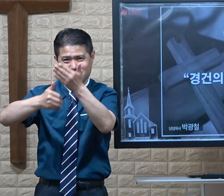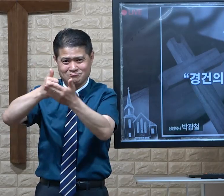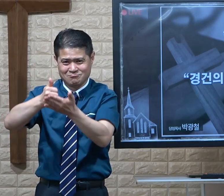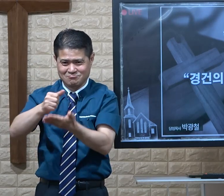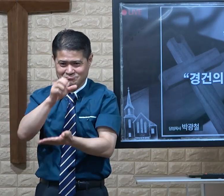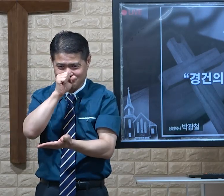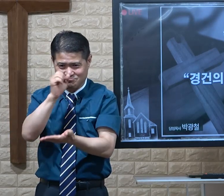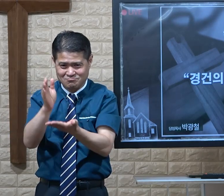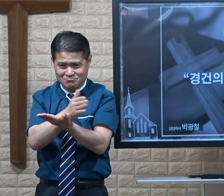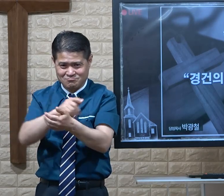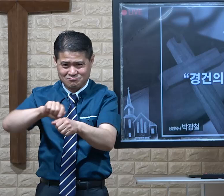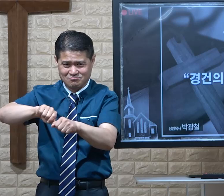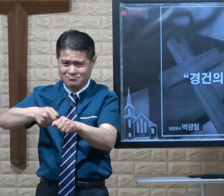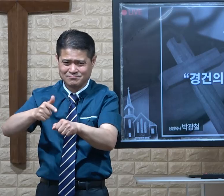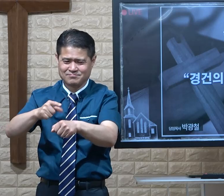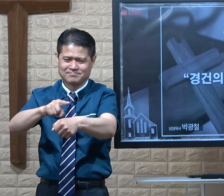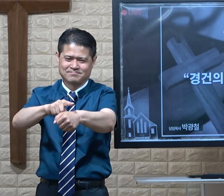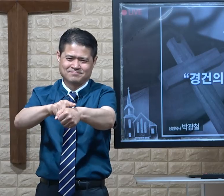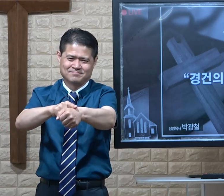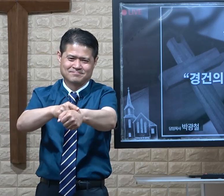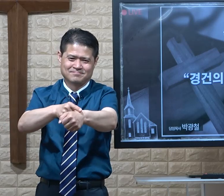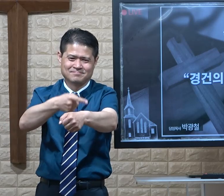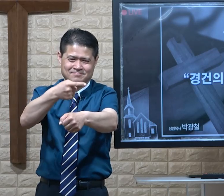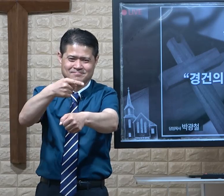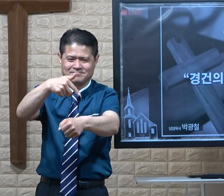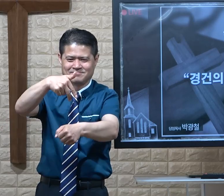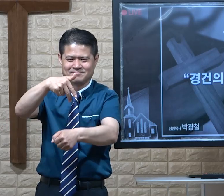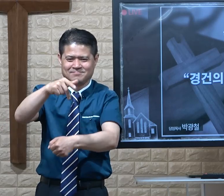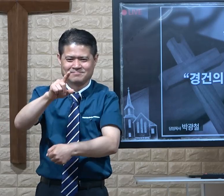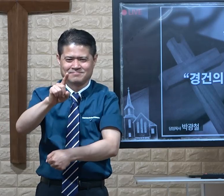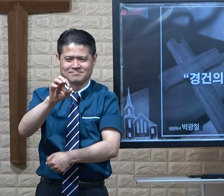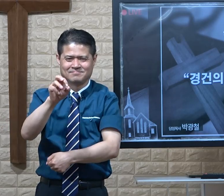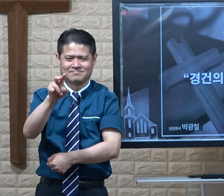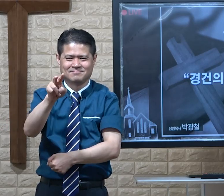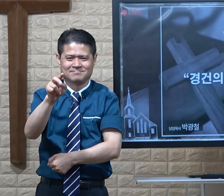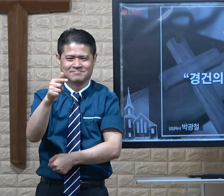중국이나 이런 쪽으로 빗나가게 했는데 그들이 결국